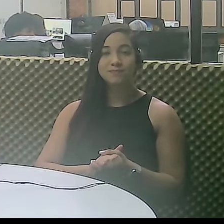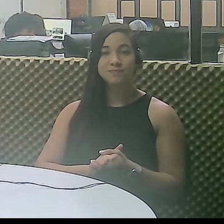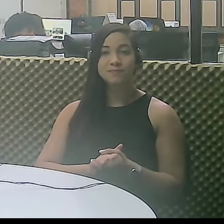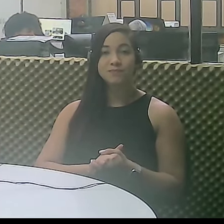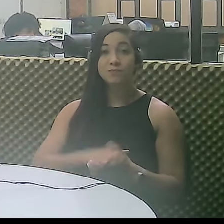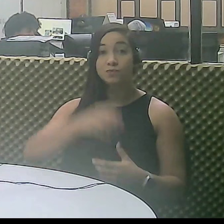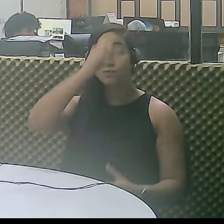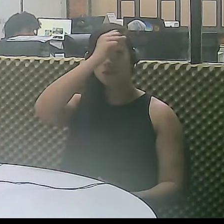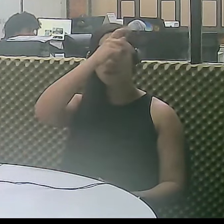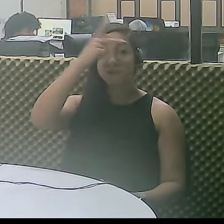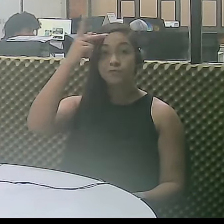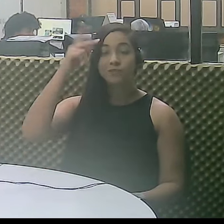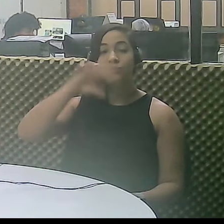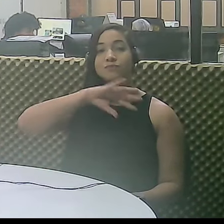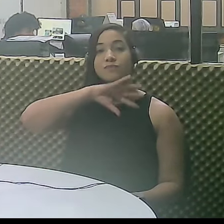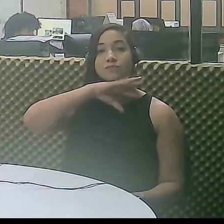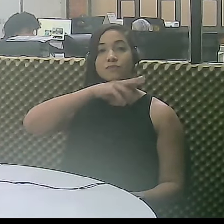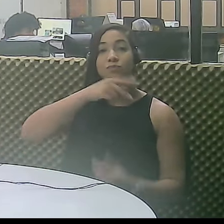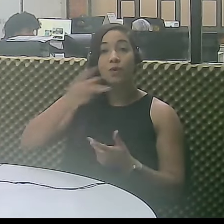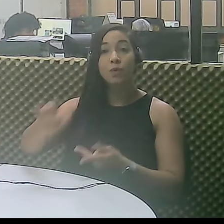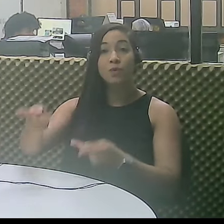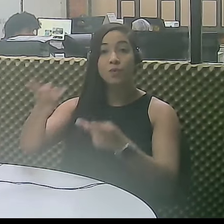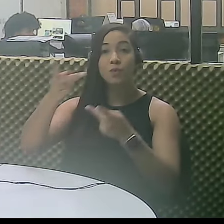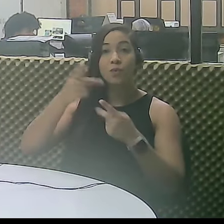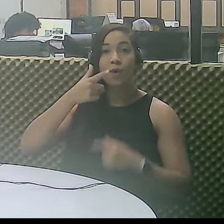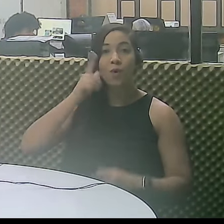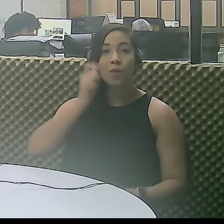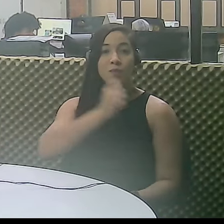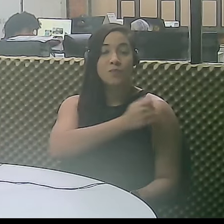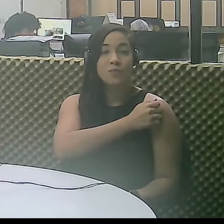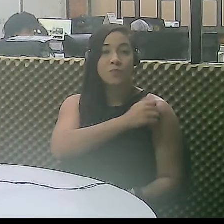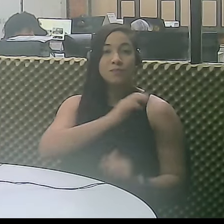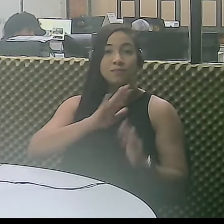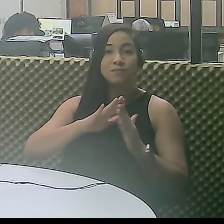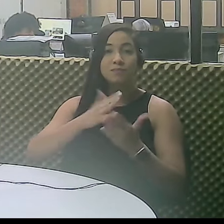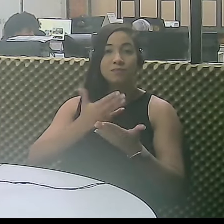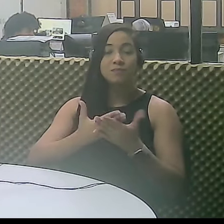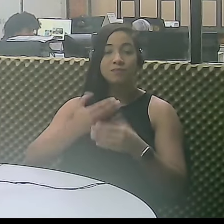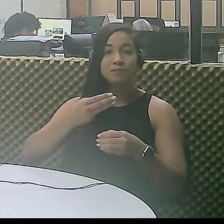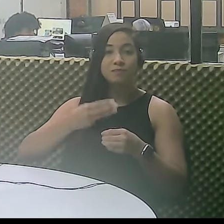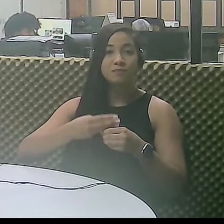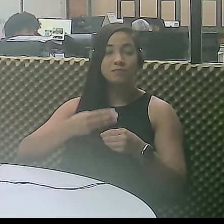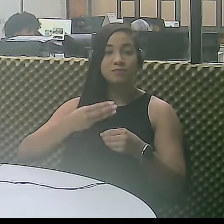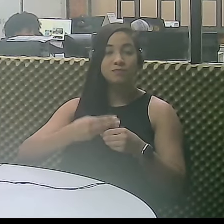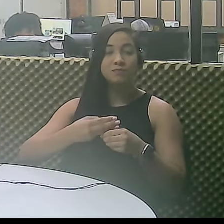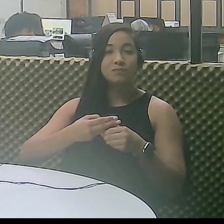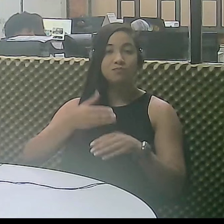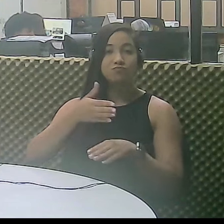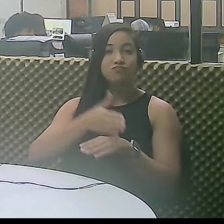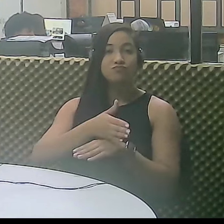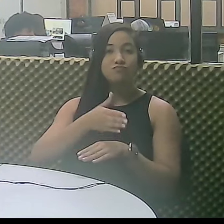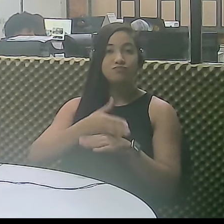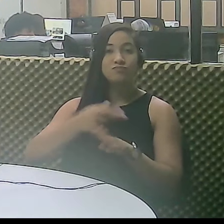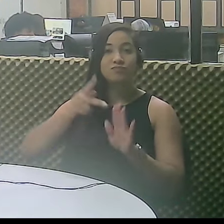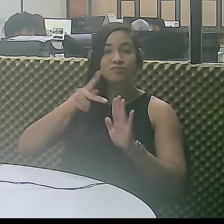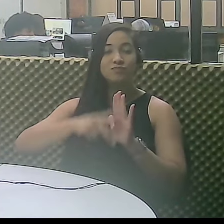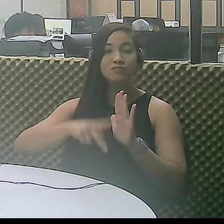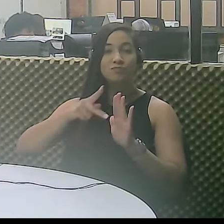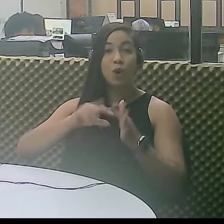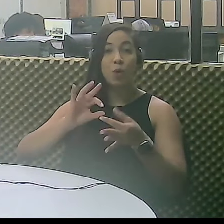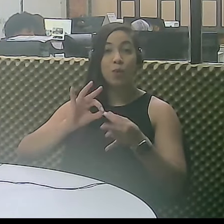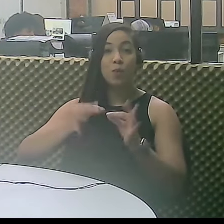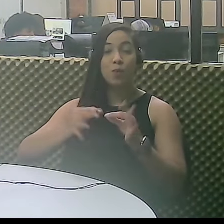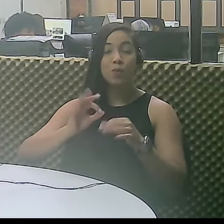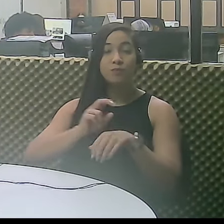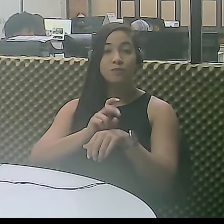O prefeito Odelmo Leão recebeu ontem estudantes da rede municipal de ensino, participantes do projeto